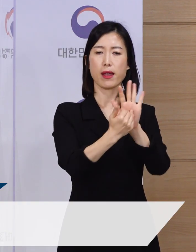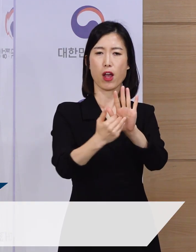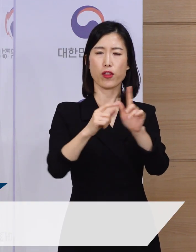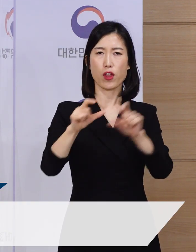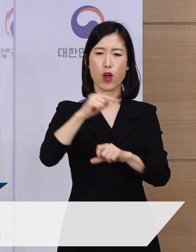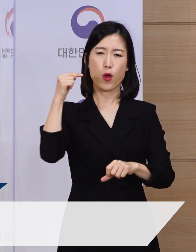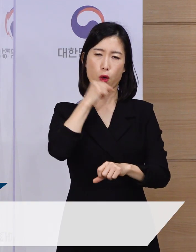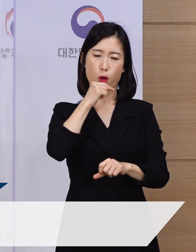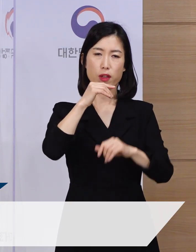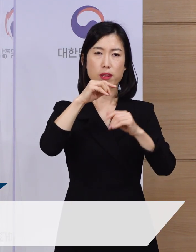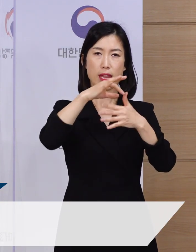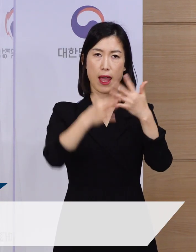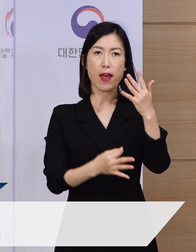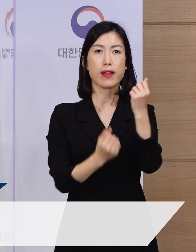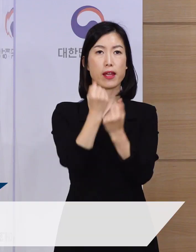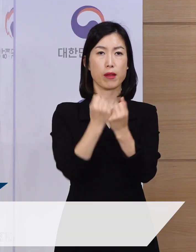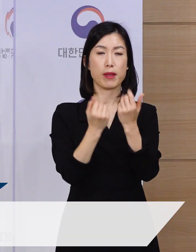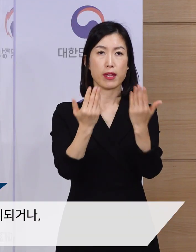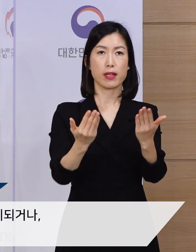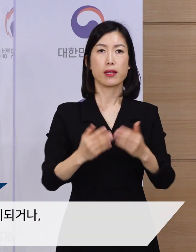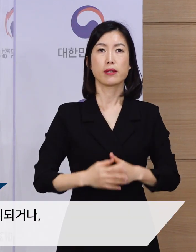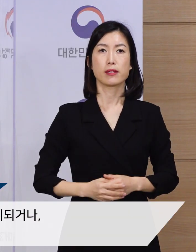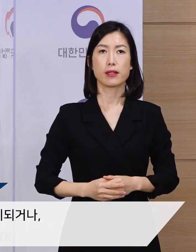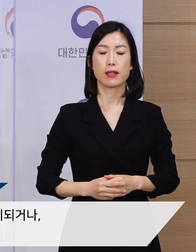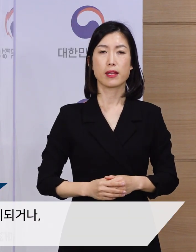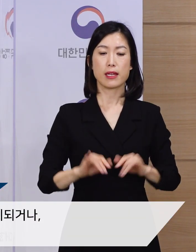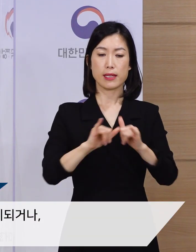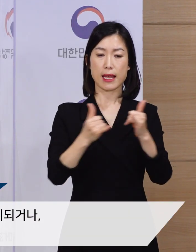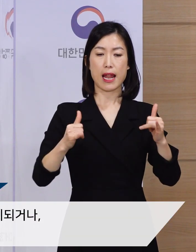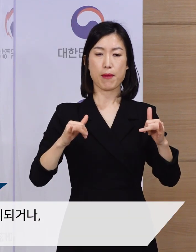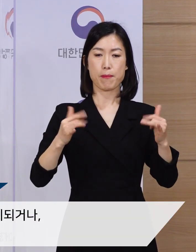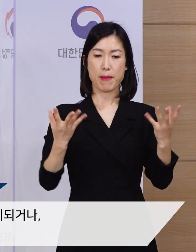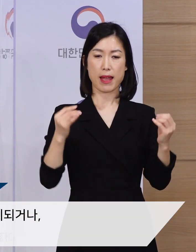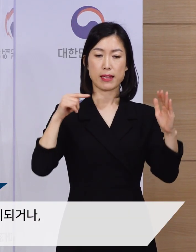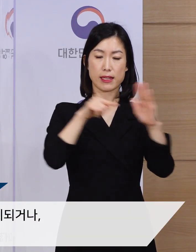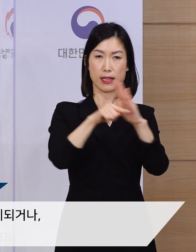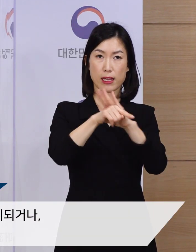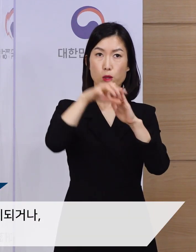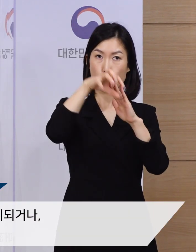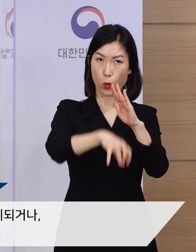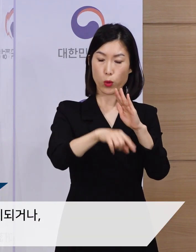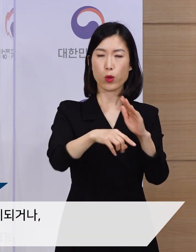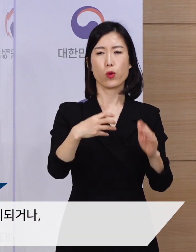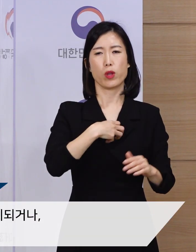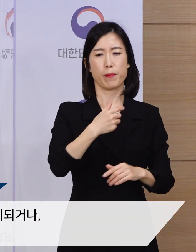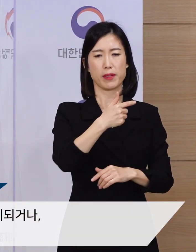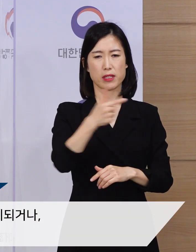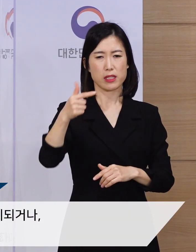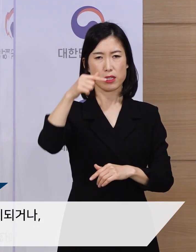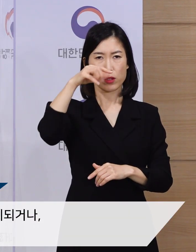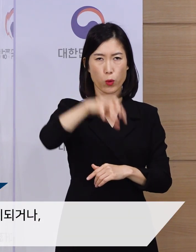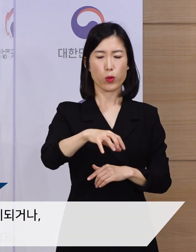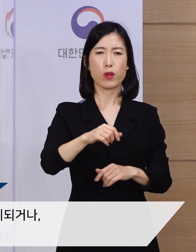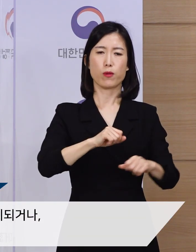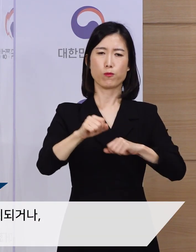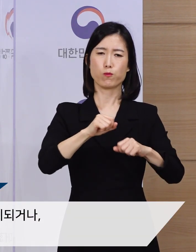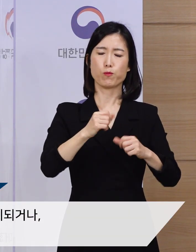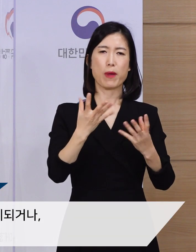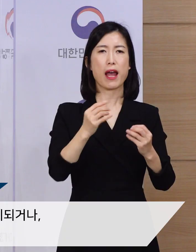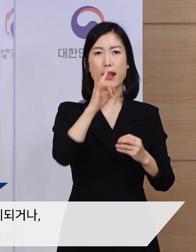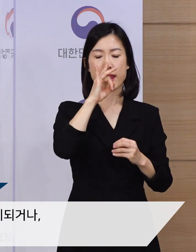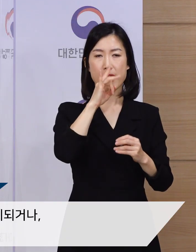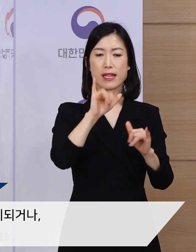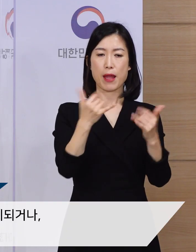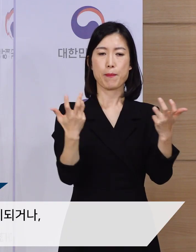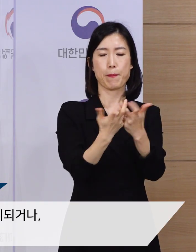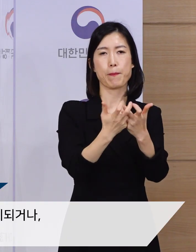방역 조치에 대해 설명드리겠습니다. 다중이용시설의 경우 위험도가 높은 활동이 금지되거나